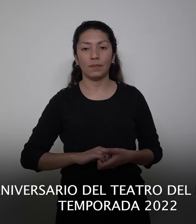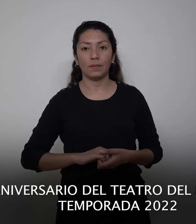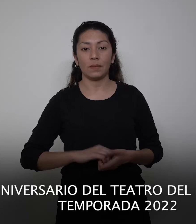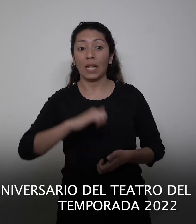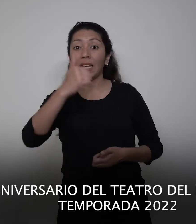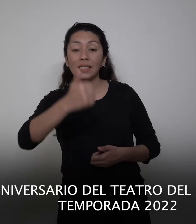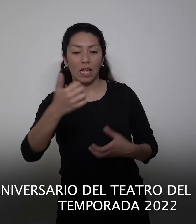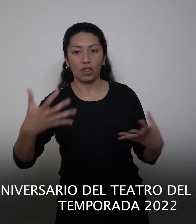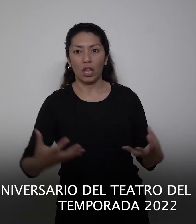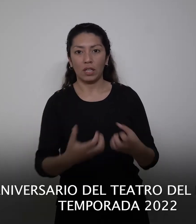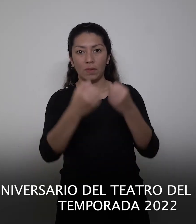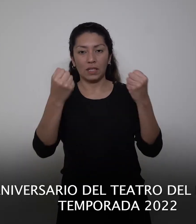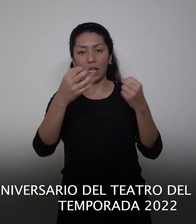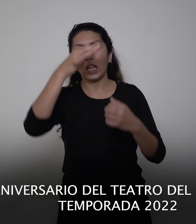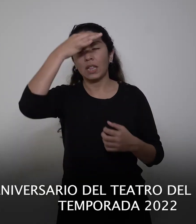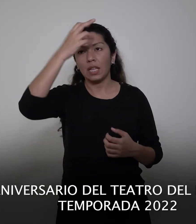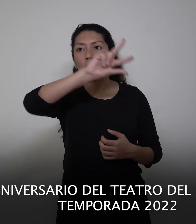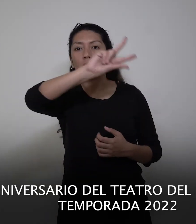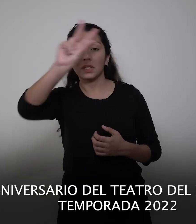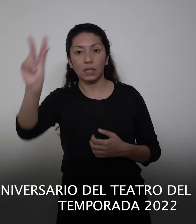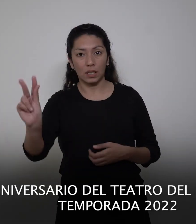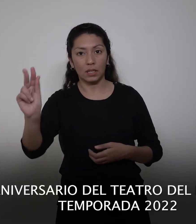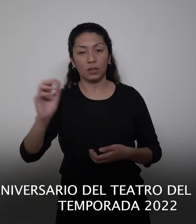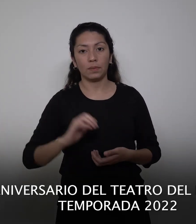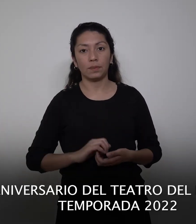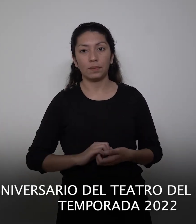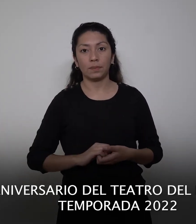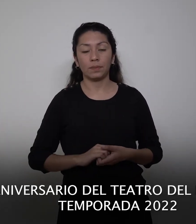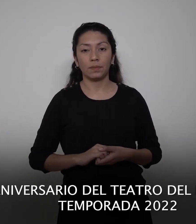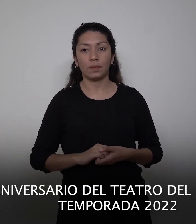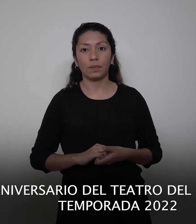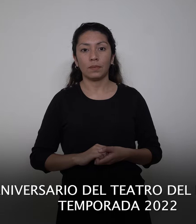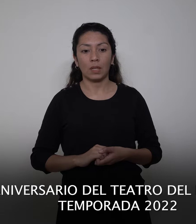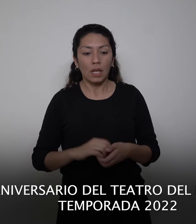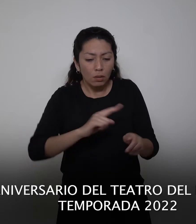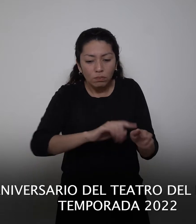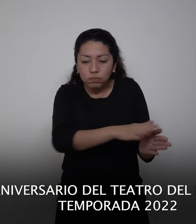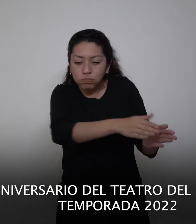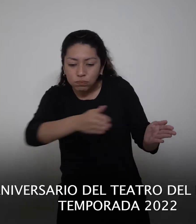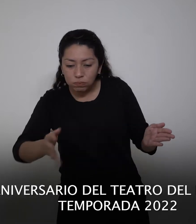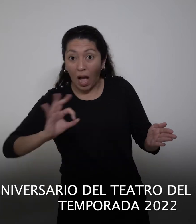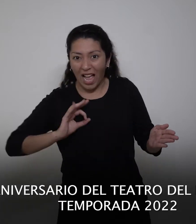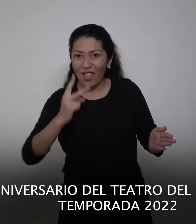sexto aniversario del teatro del Bicentenario temporada 2022